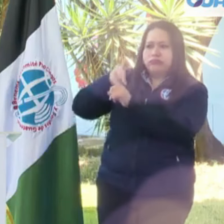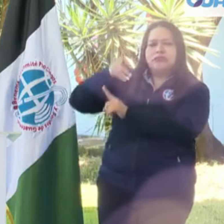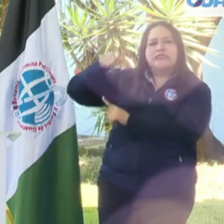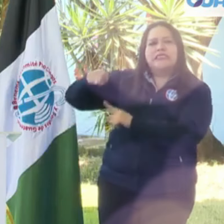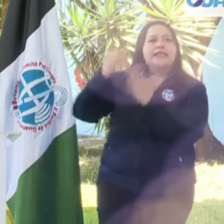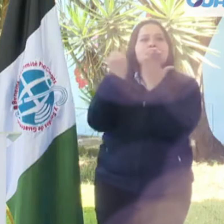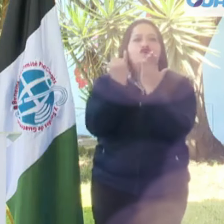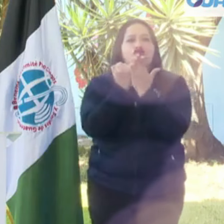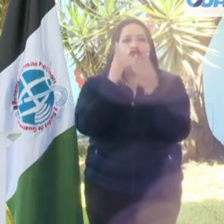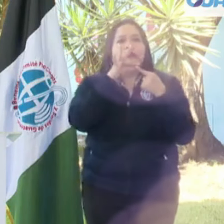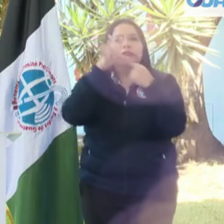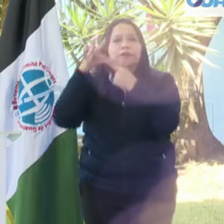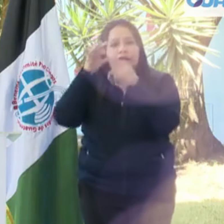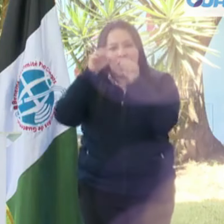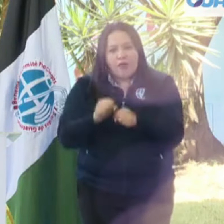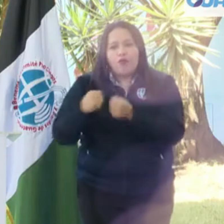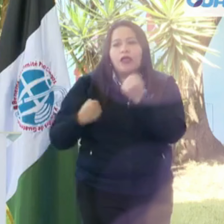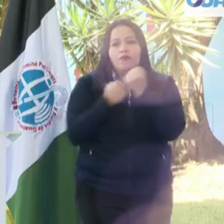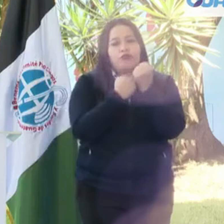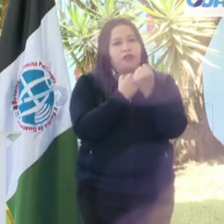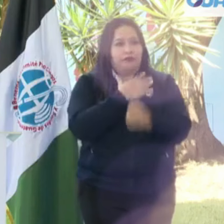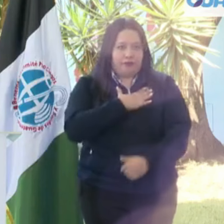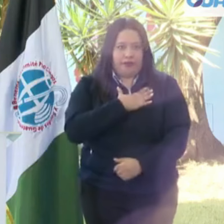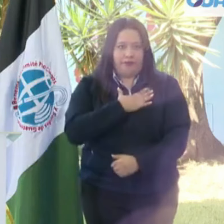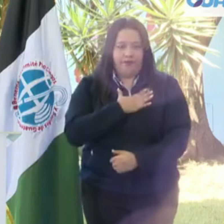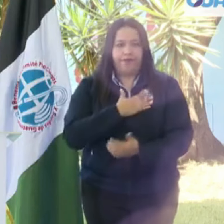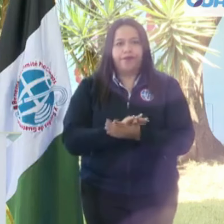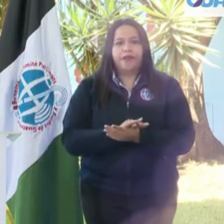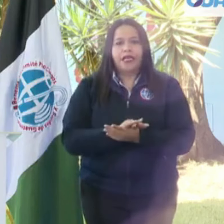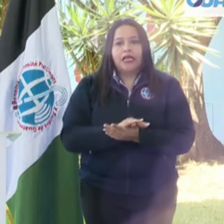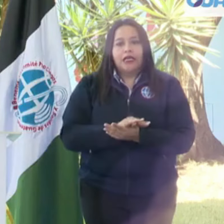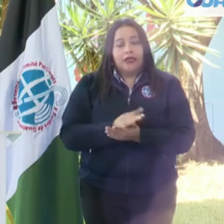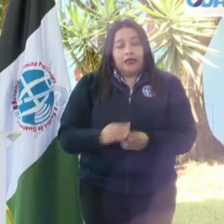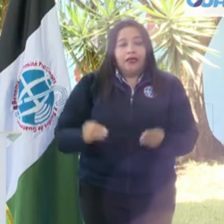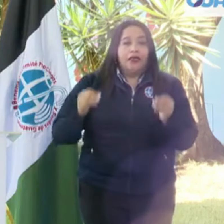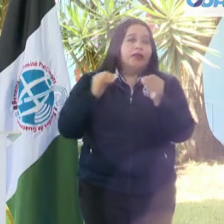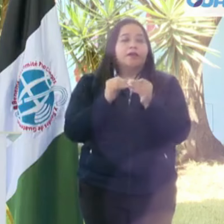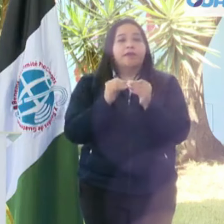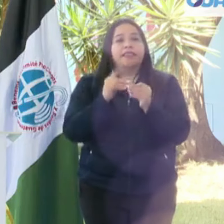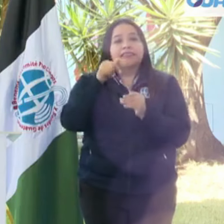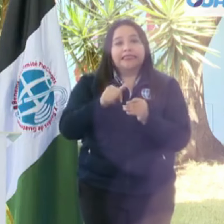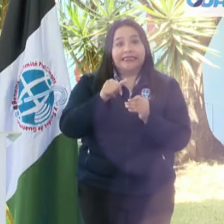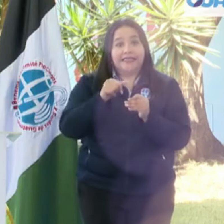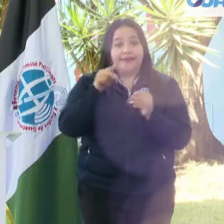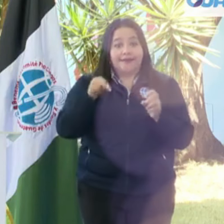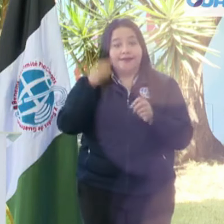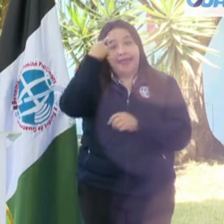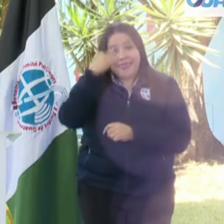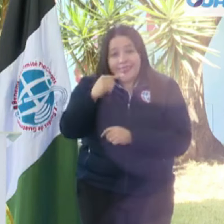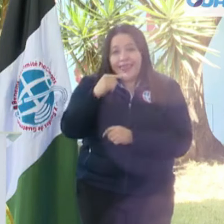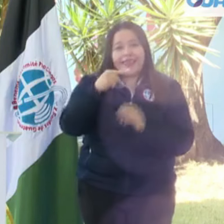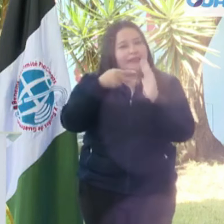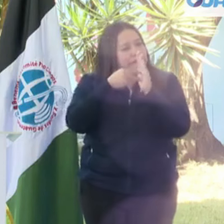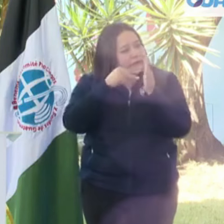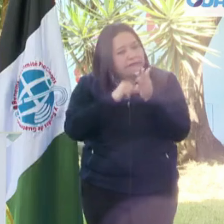instituciones que nos puedan apoyar. Y en el marco de esta fecha tan